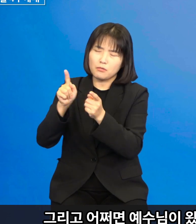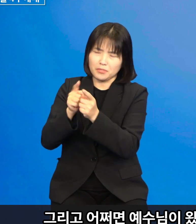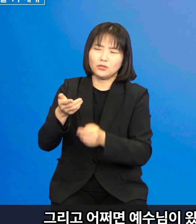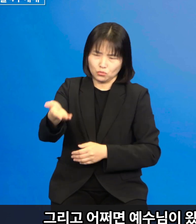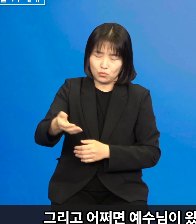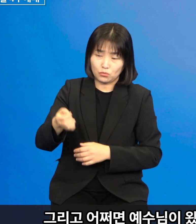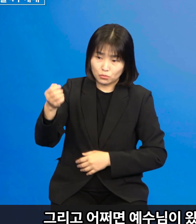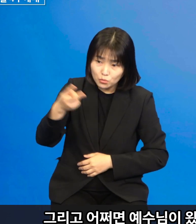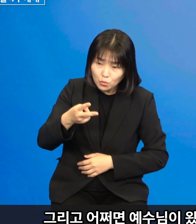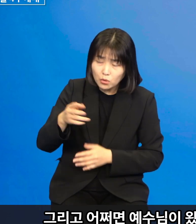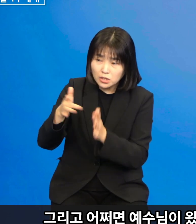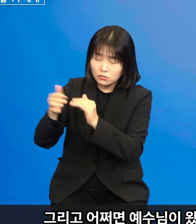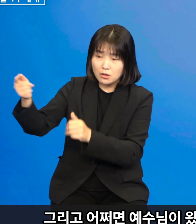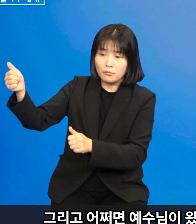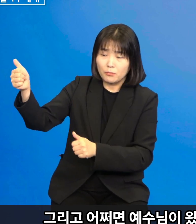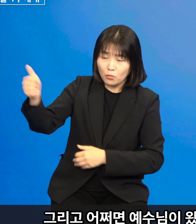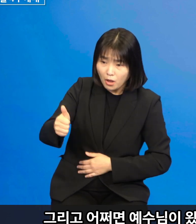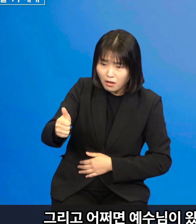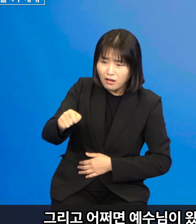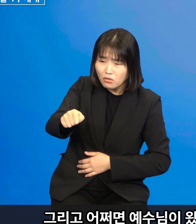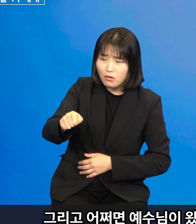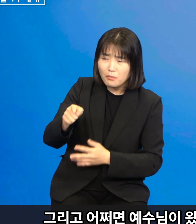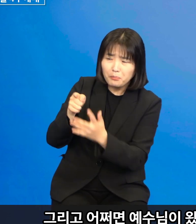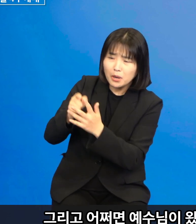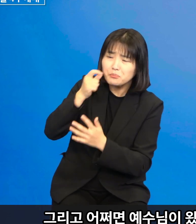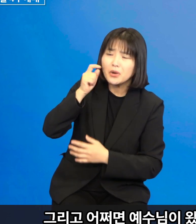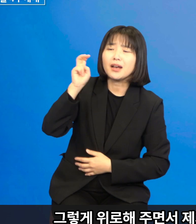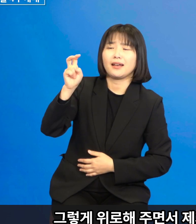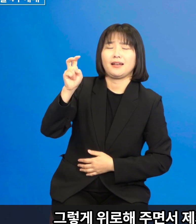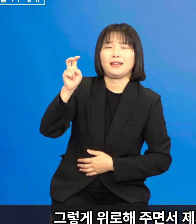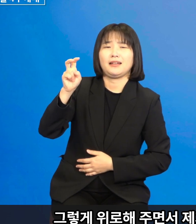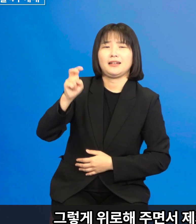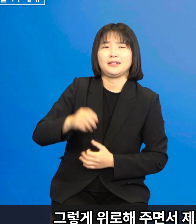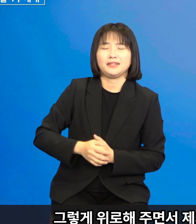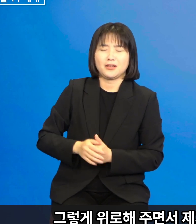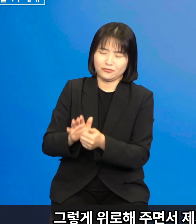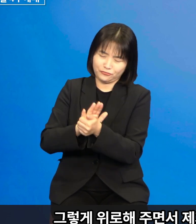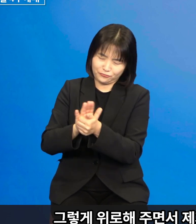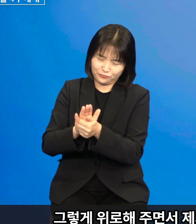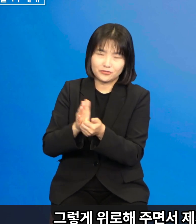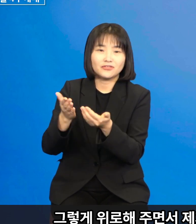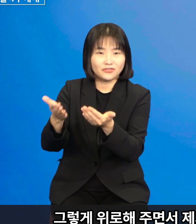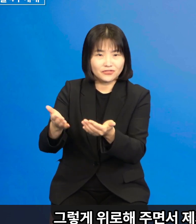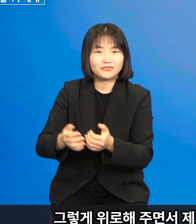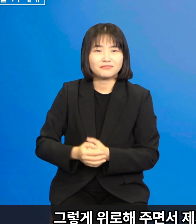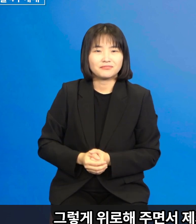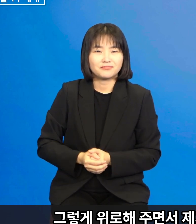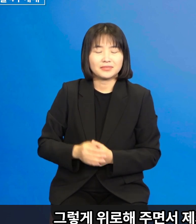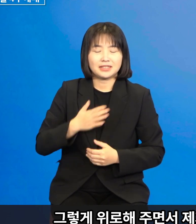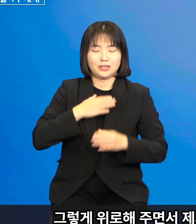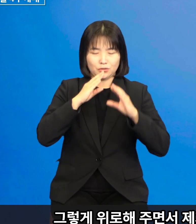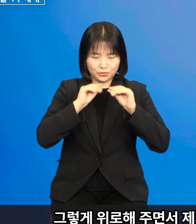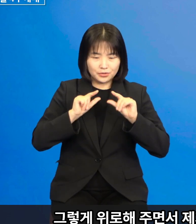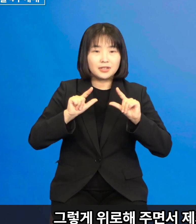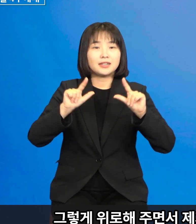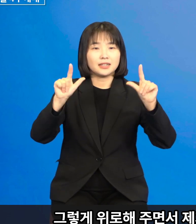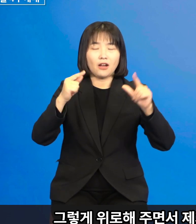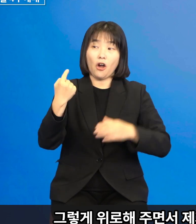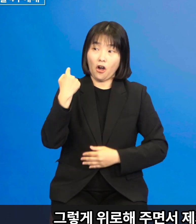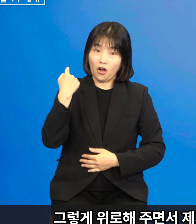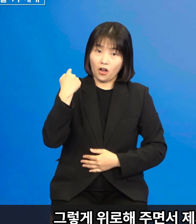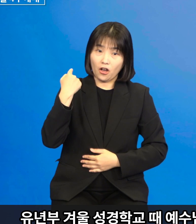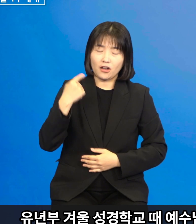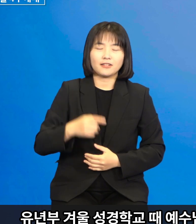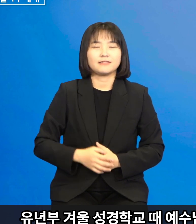그리고 어쩌면 예수님이 왔는데 너가 못 알아본 걸지도 몰라. 그렇게 위로해 주면서 제가 토요일에 이제